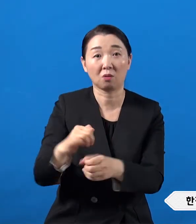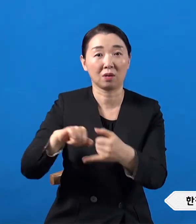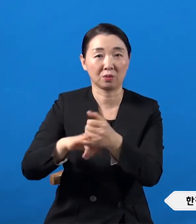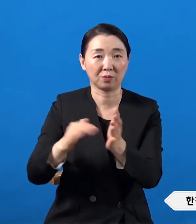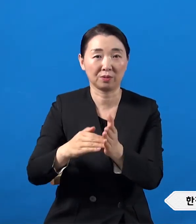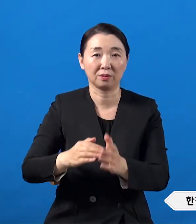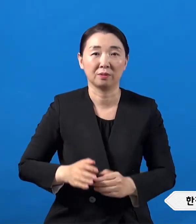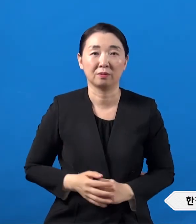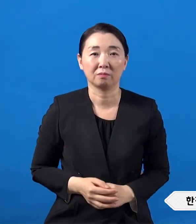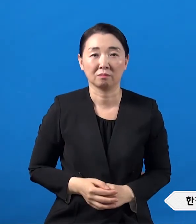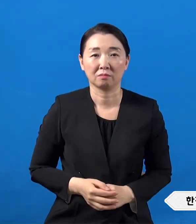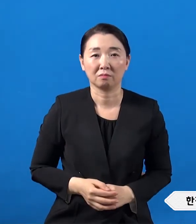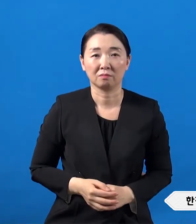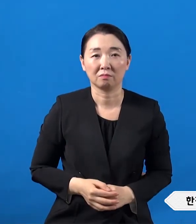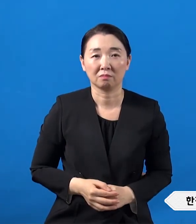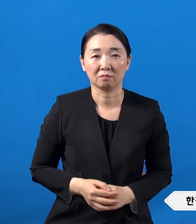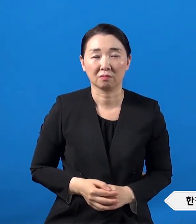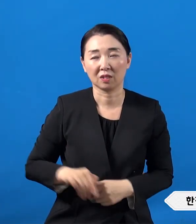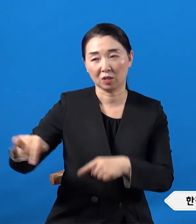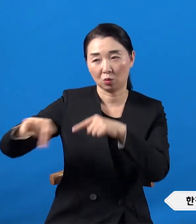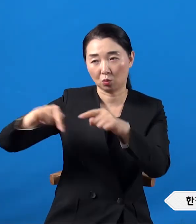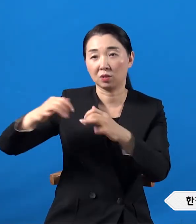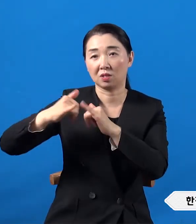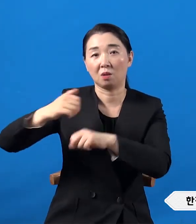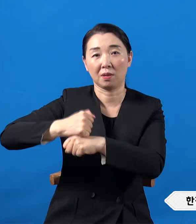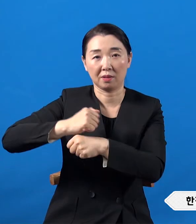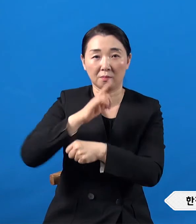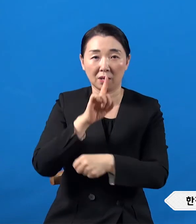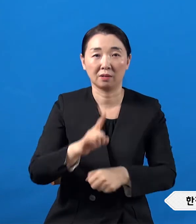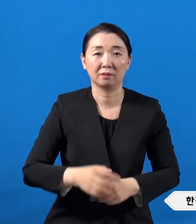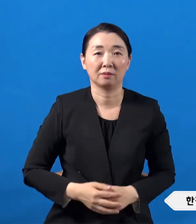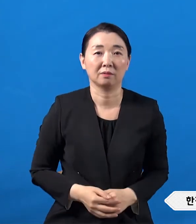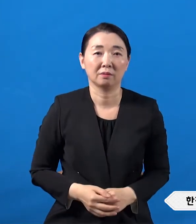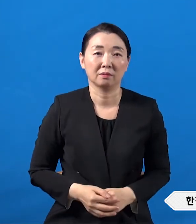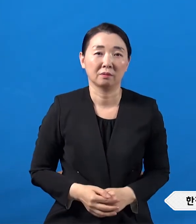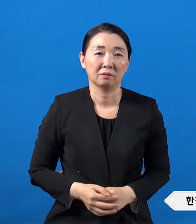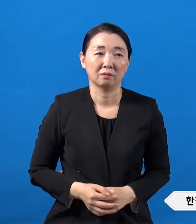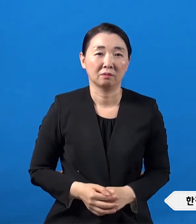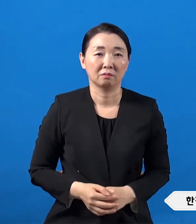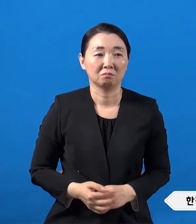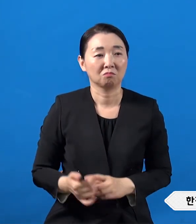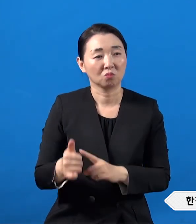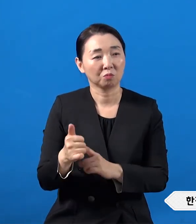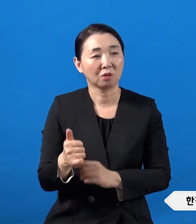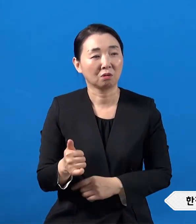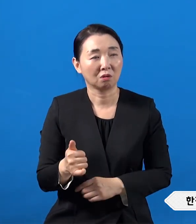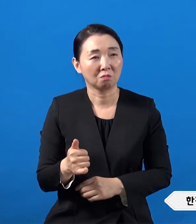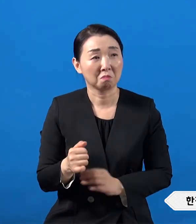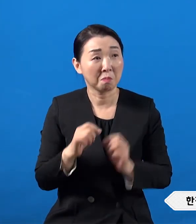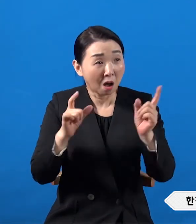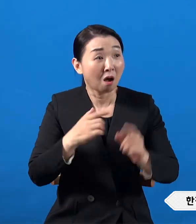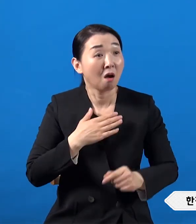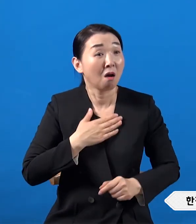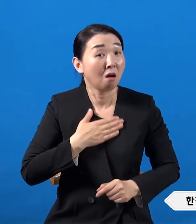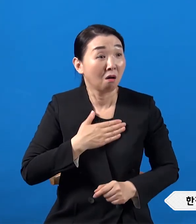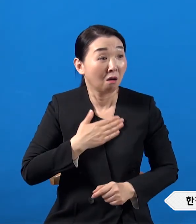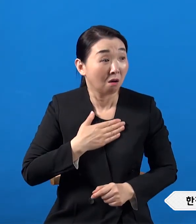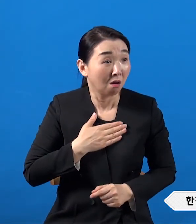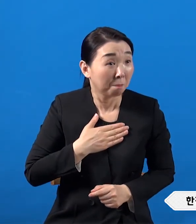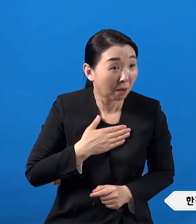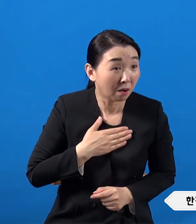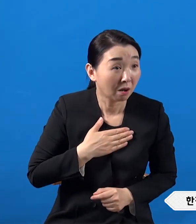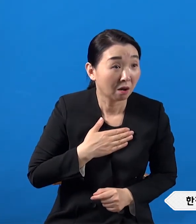하고 약속을 했습니다. 자기들의 통치자로 삼겠다는 것입니다. 그 말에 입다가 귀가 번쩍 뜨였습니다.